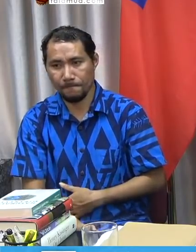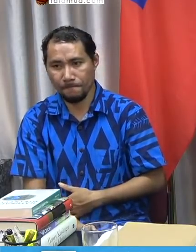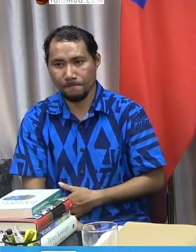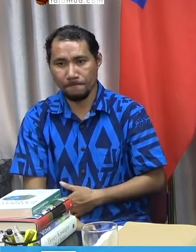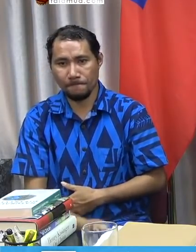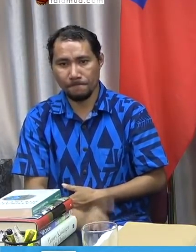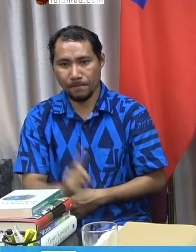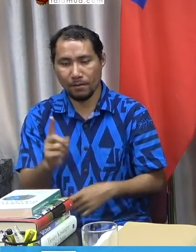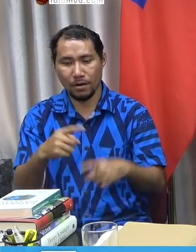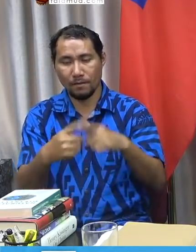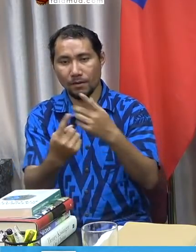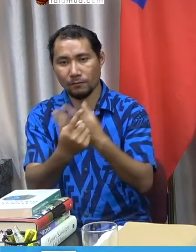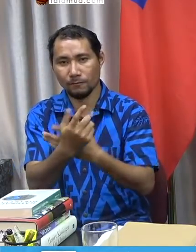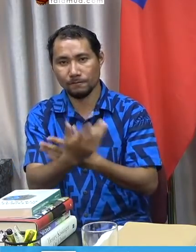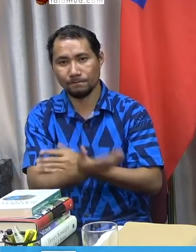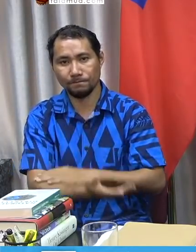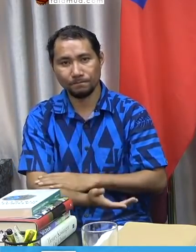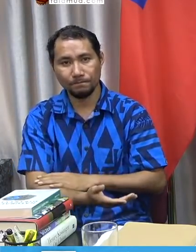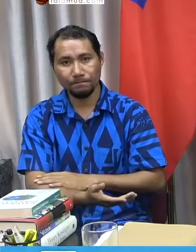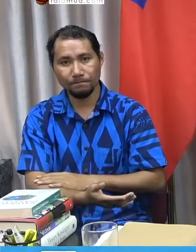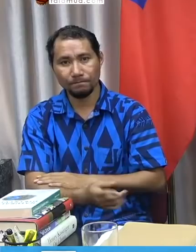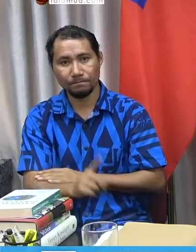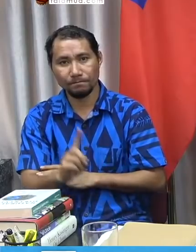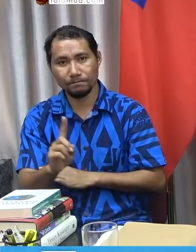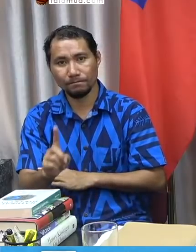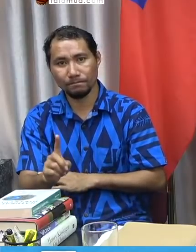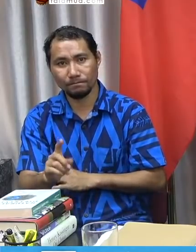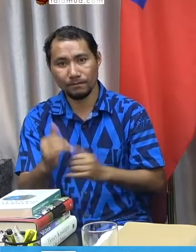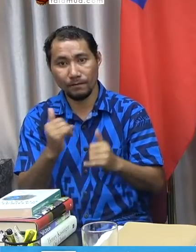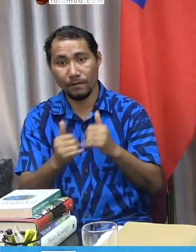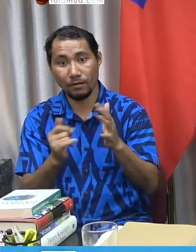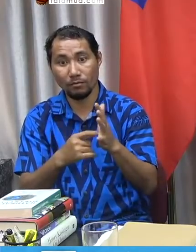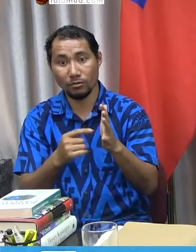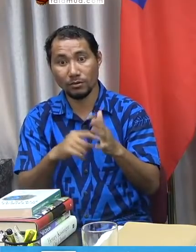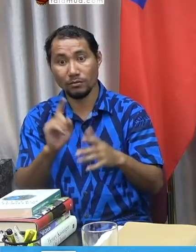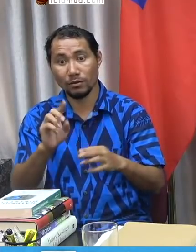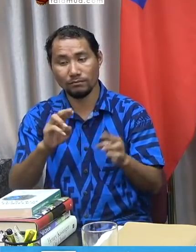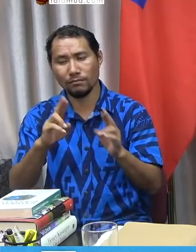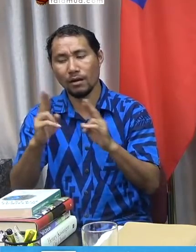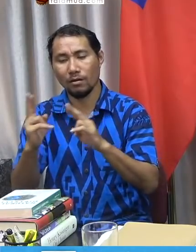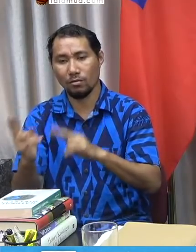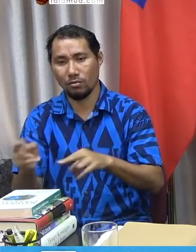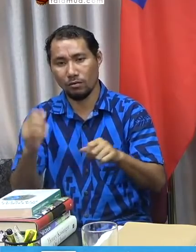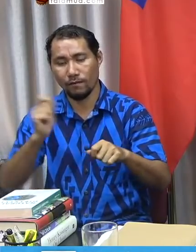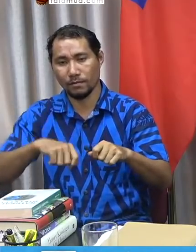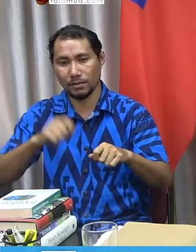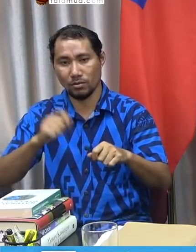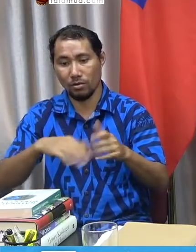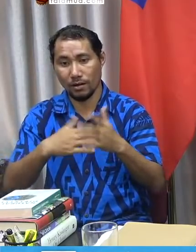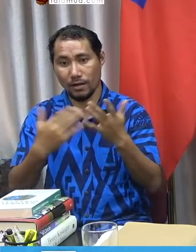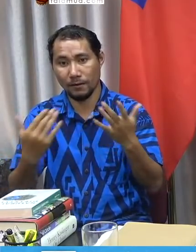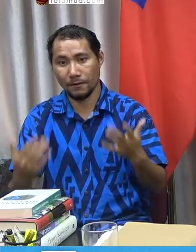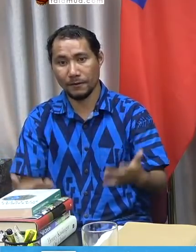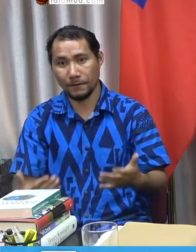le natula. Ale me silia. Ola malo lo whamasino ngā taimin ne.